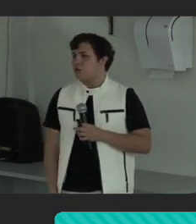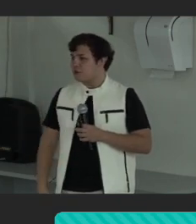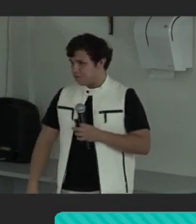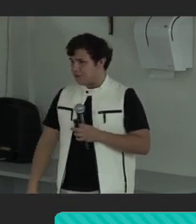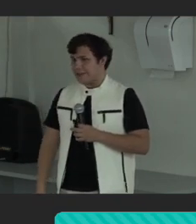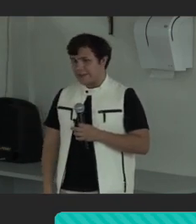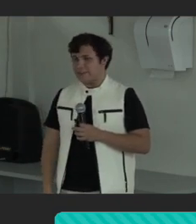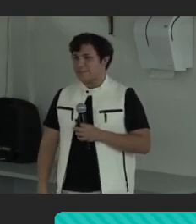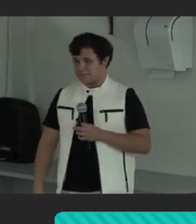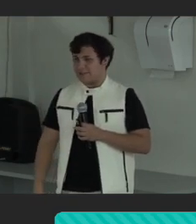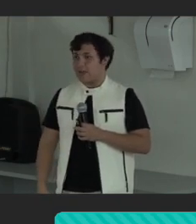¿ok?